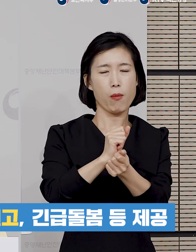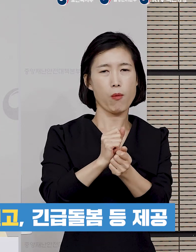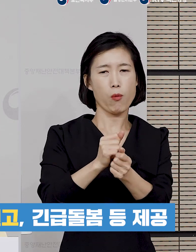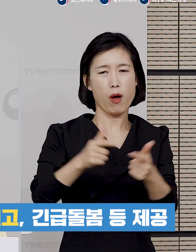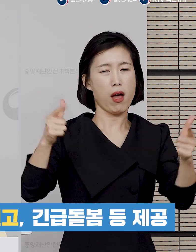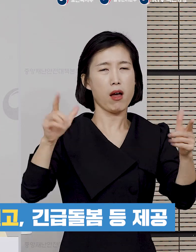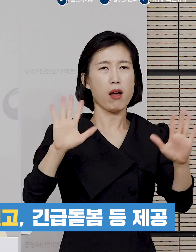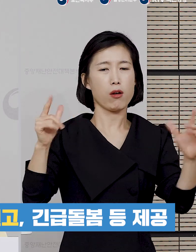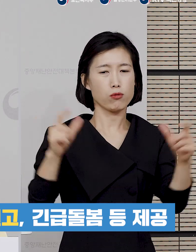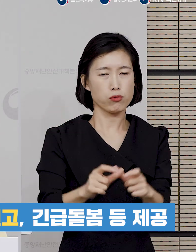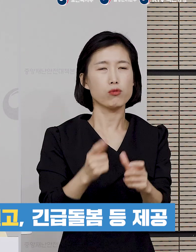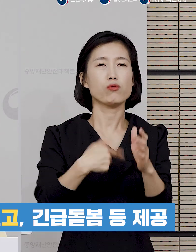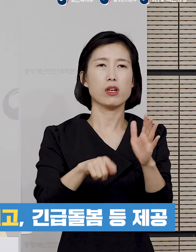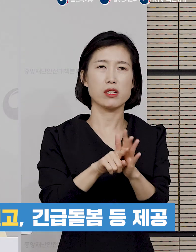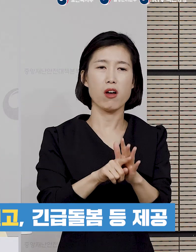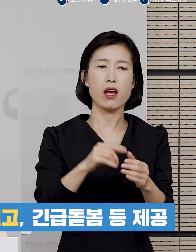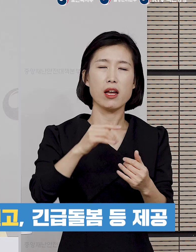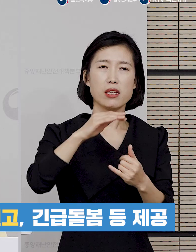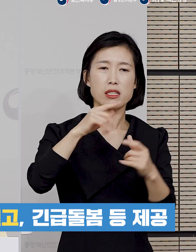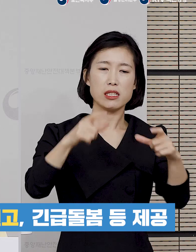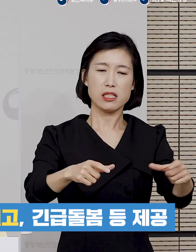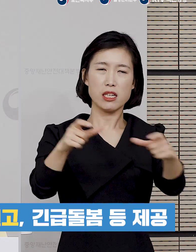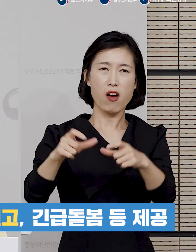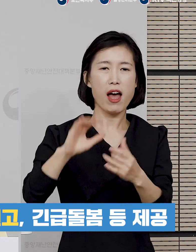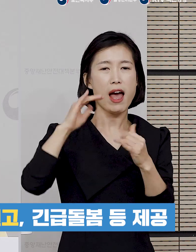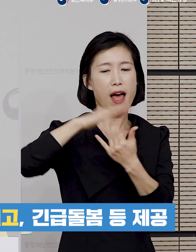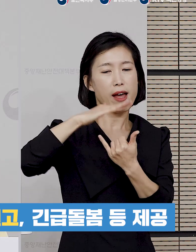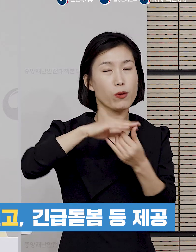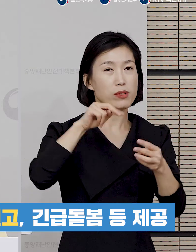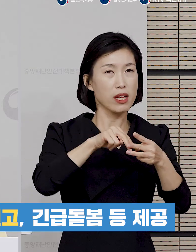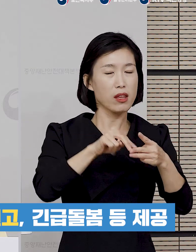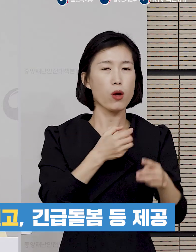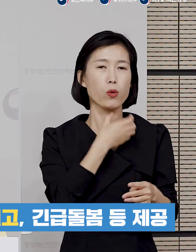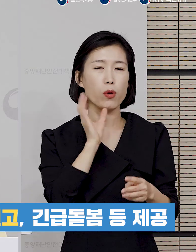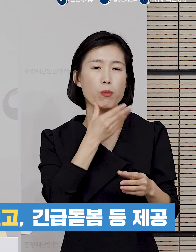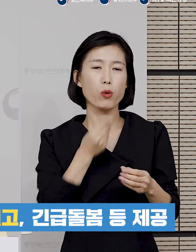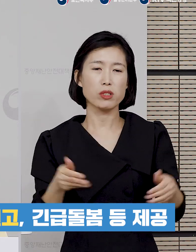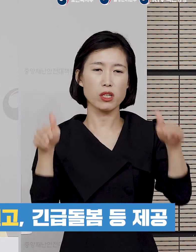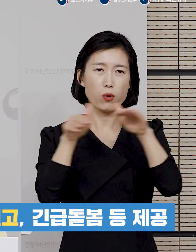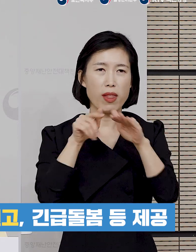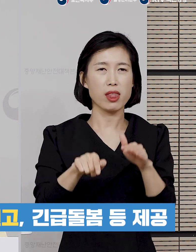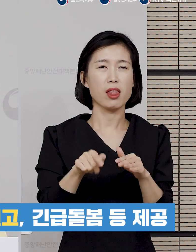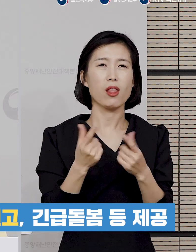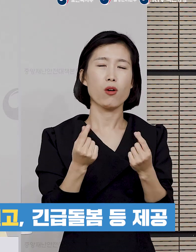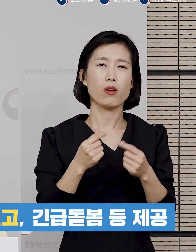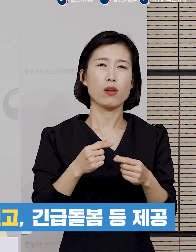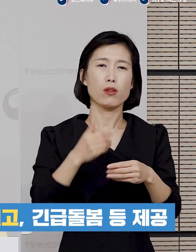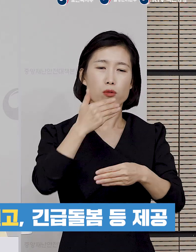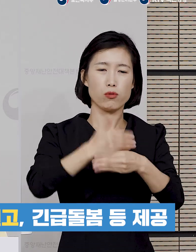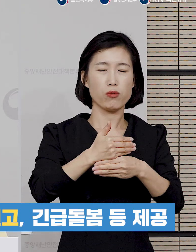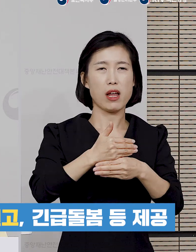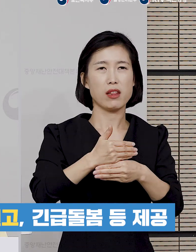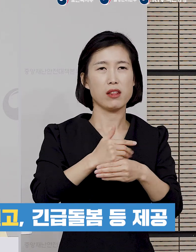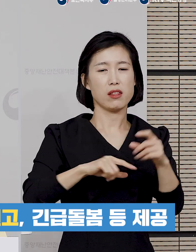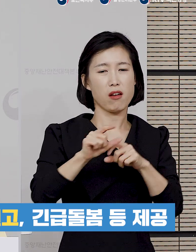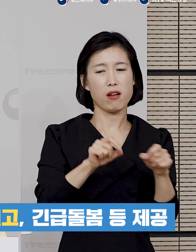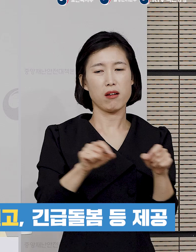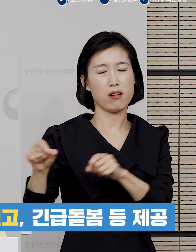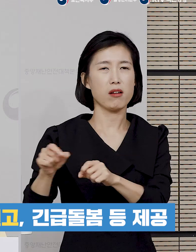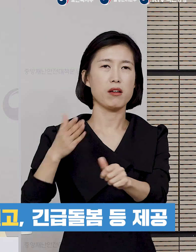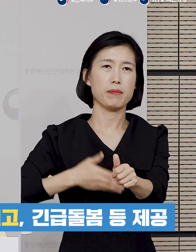지역사 의 감염 확산을 차단하기 위하여 지역아동센터 노인복지관 등 사회복지 이용 시설도